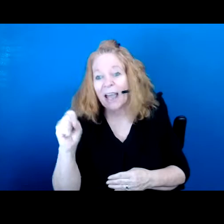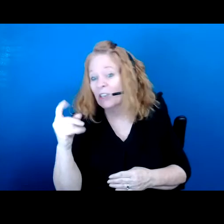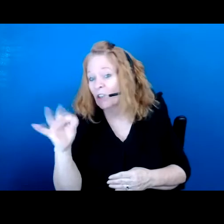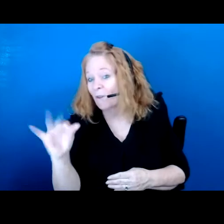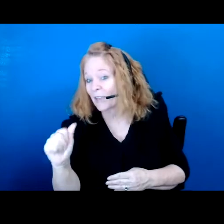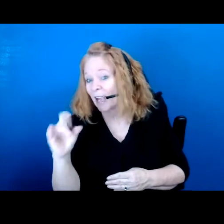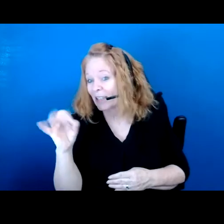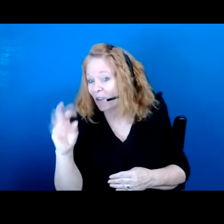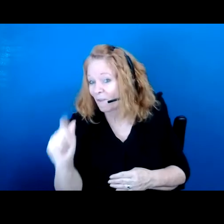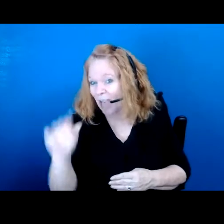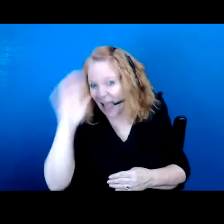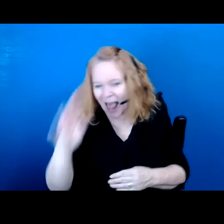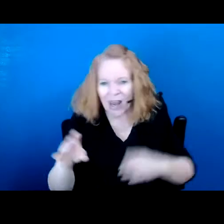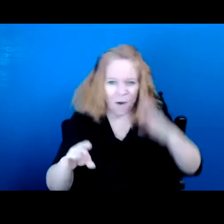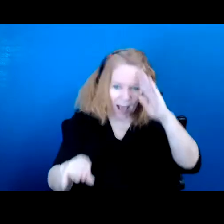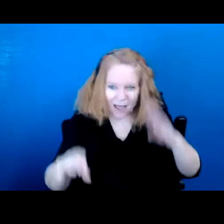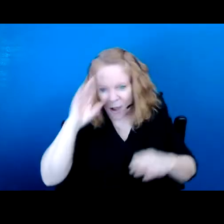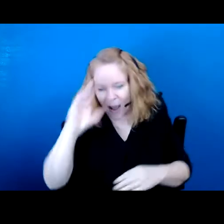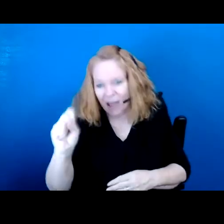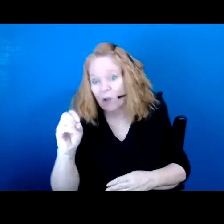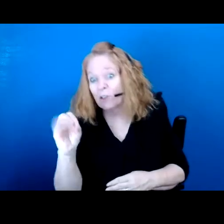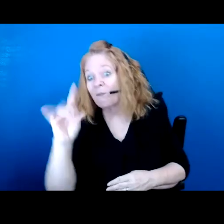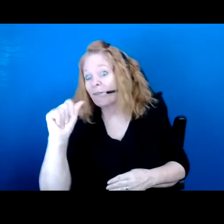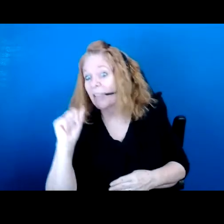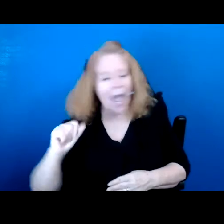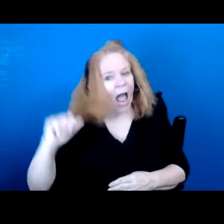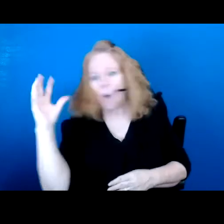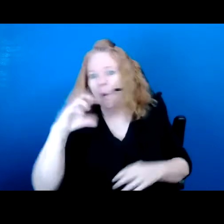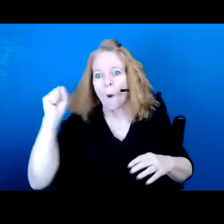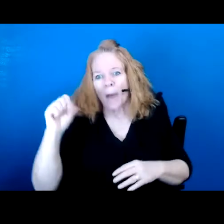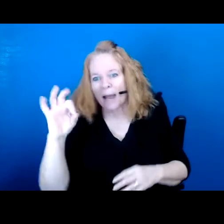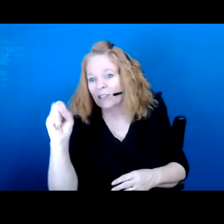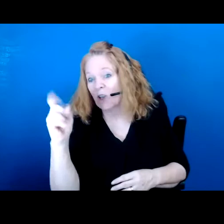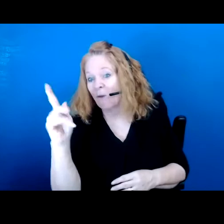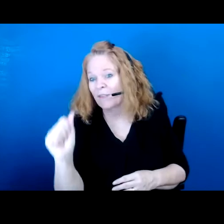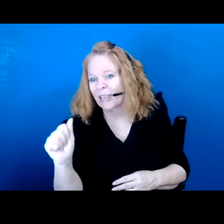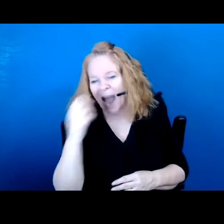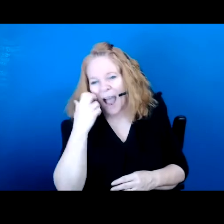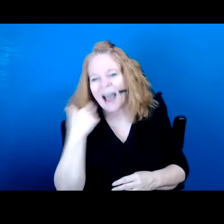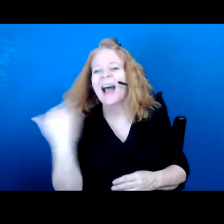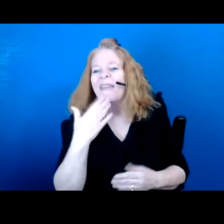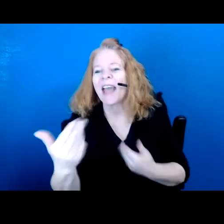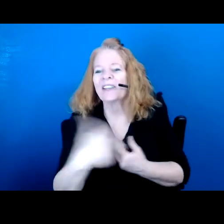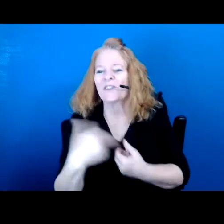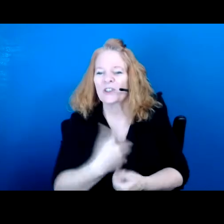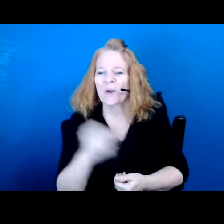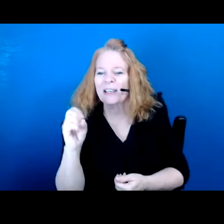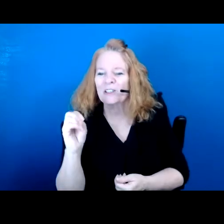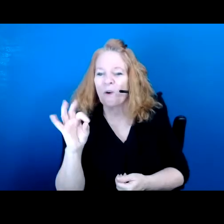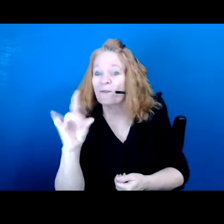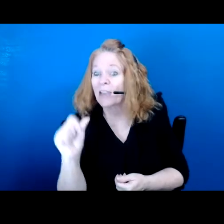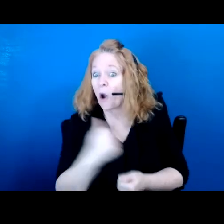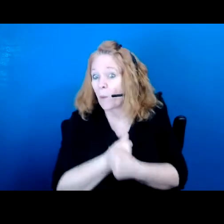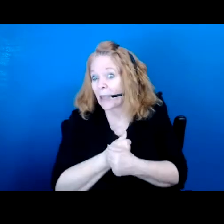la tía sofía hola hola hola sofia sofía fue sofía sofía